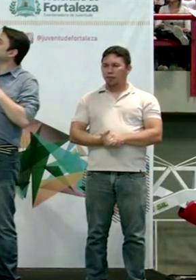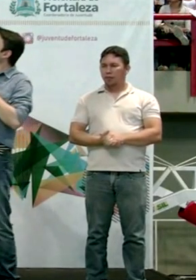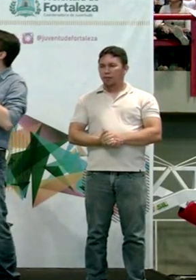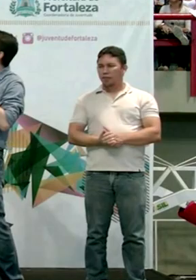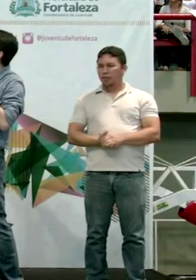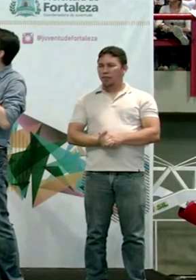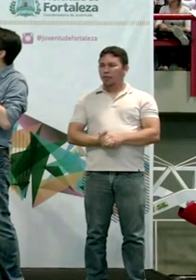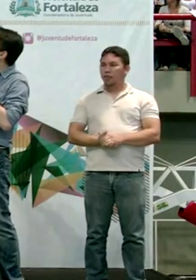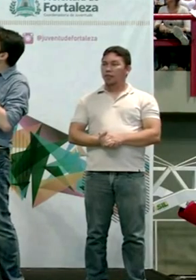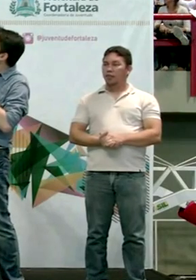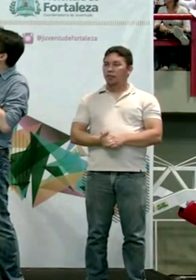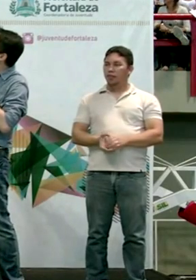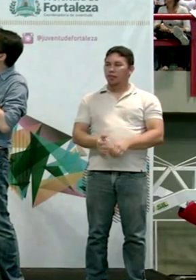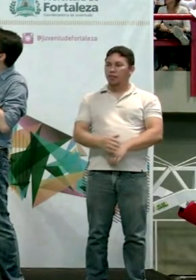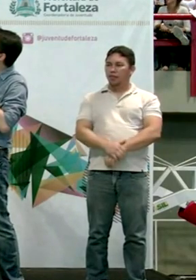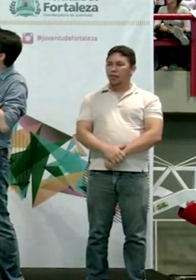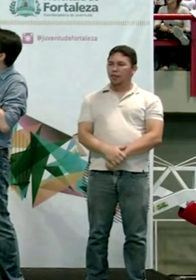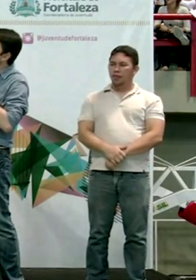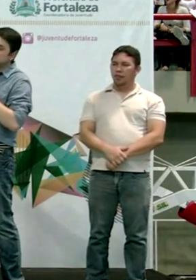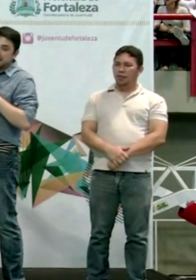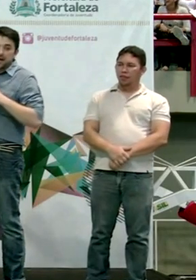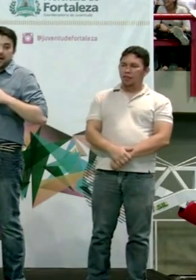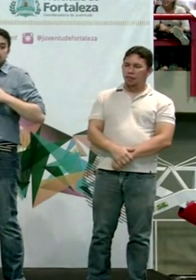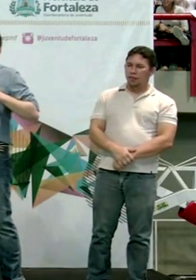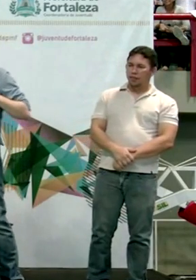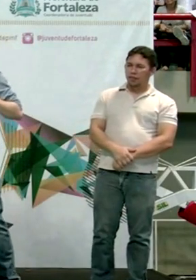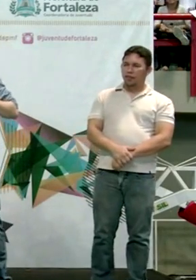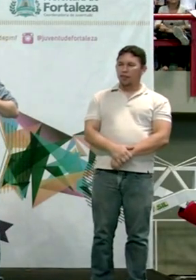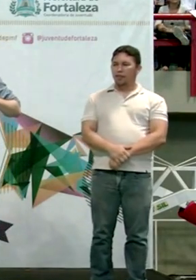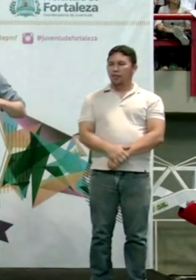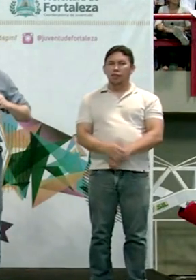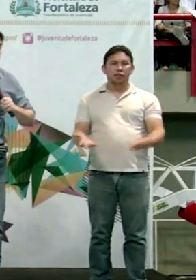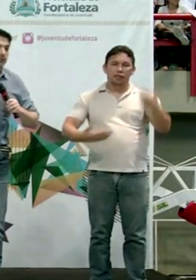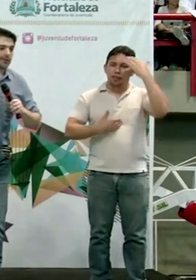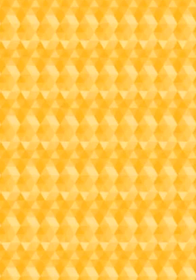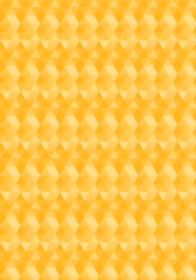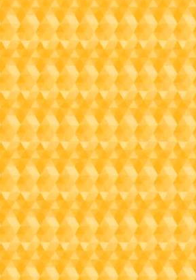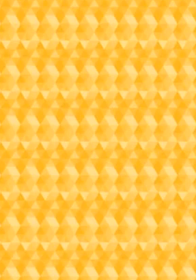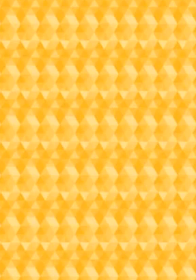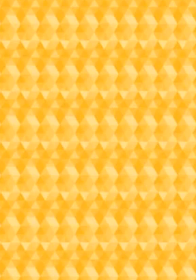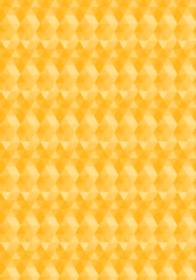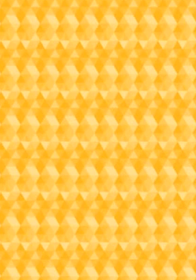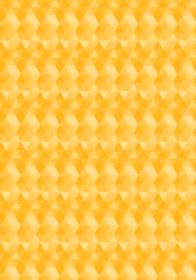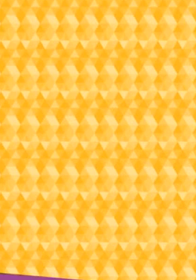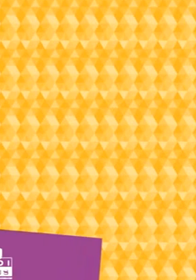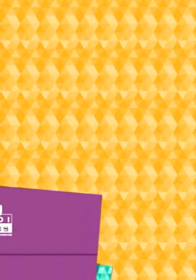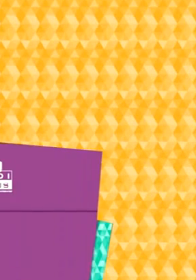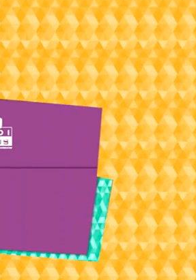E muito obrigado!